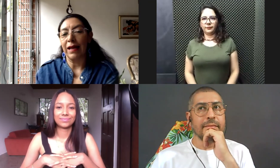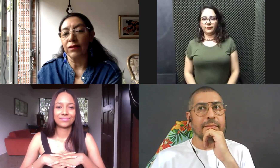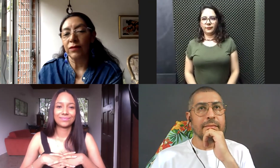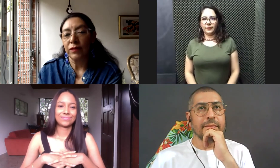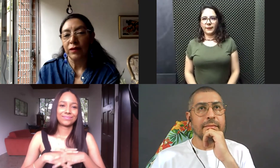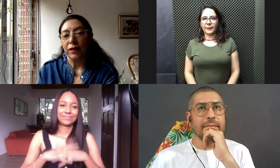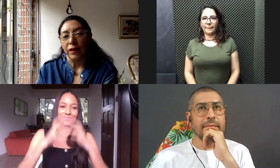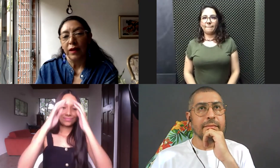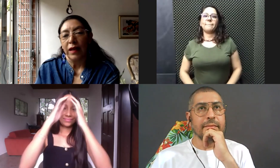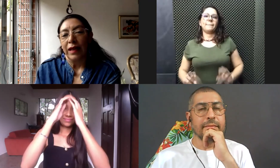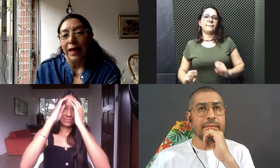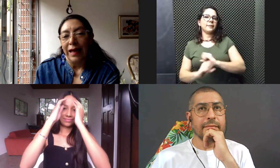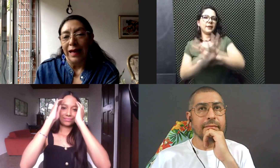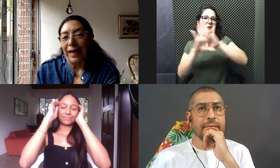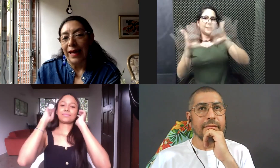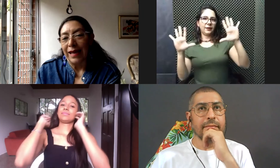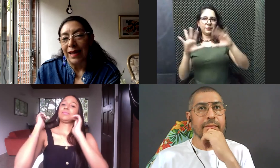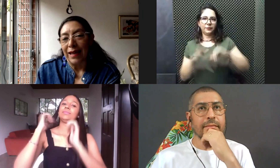Claro.